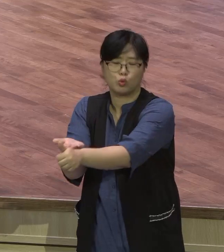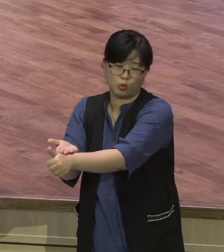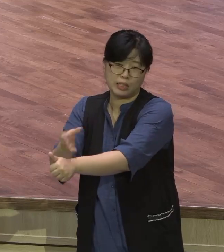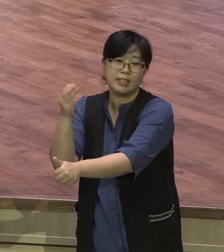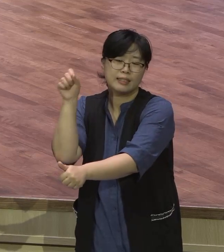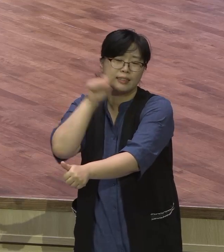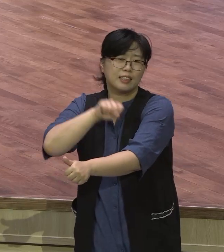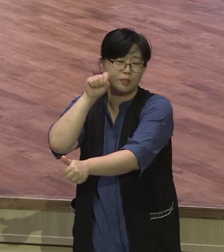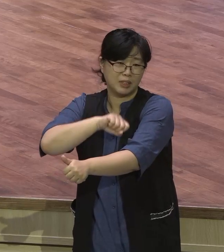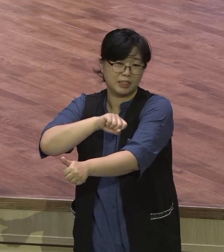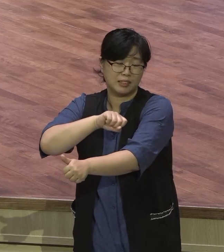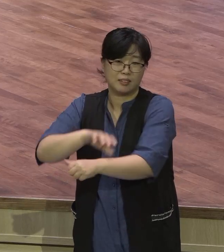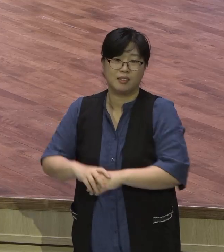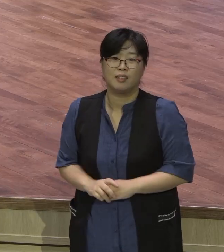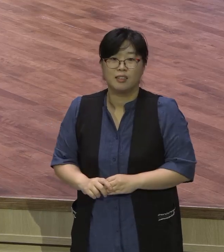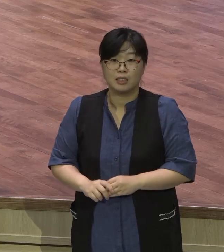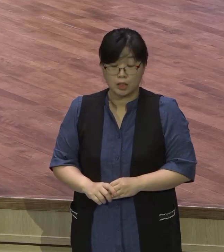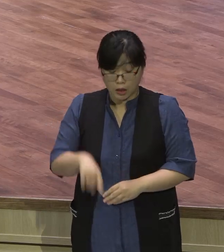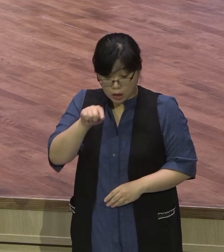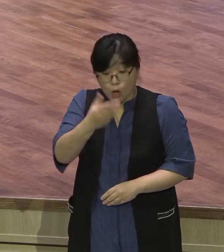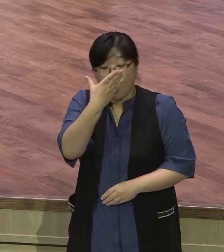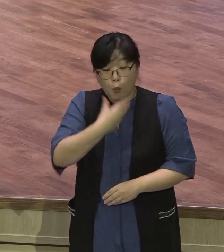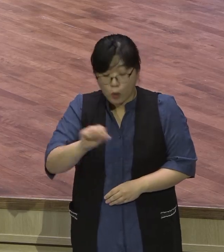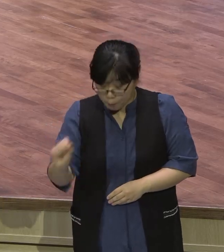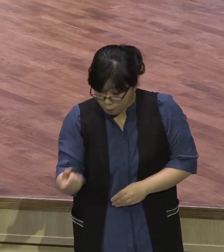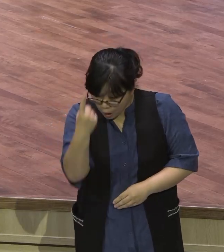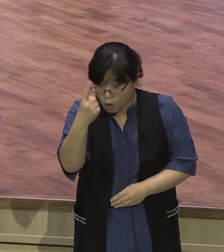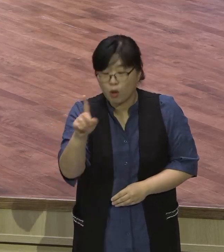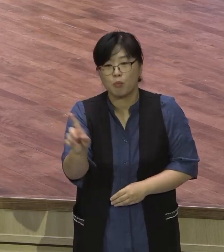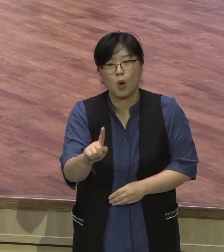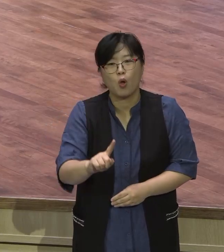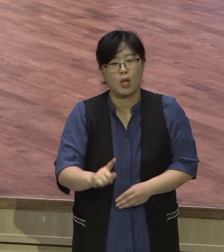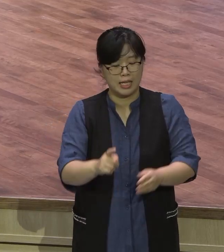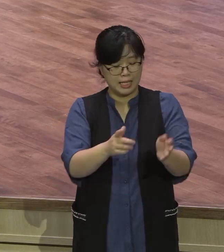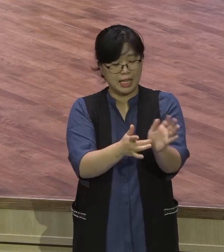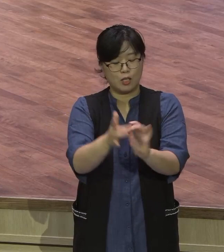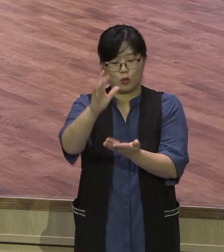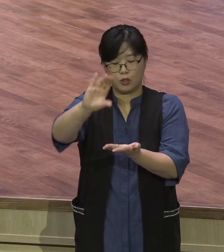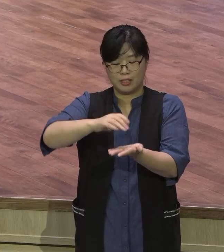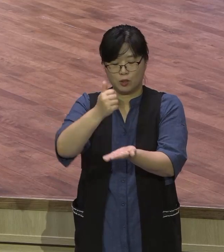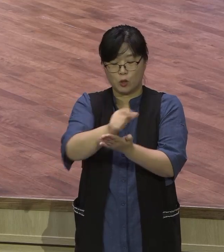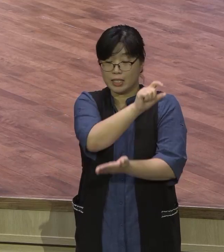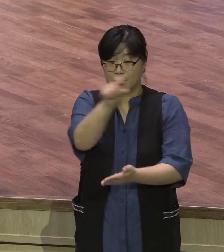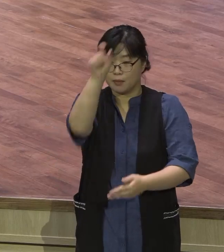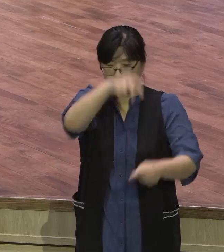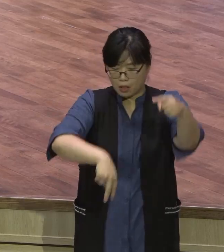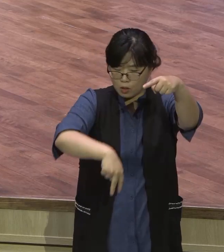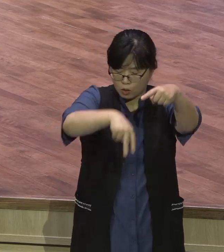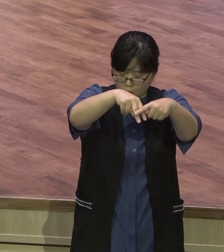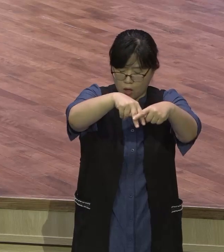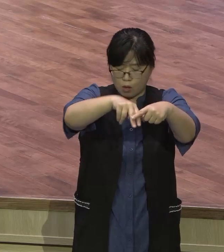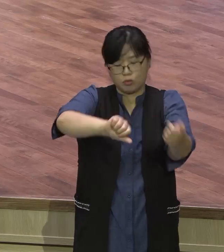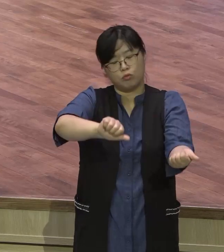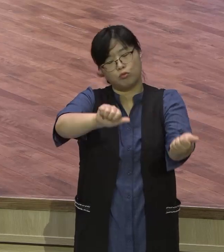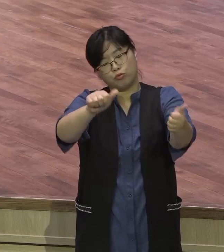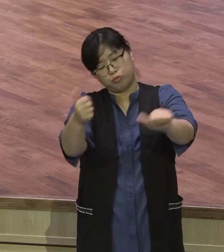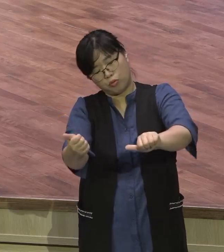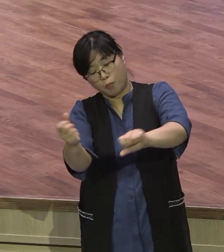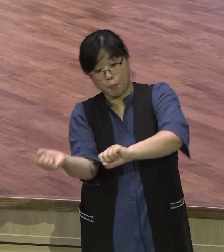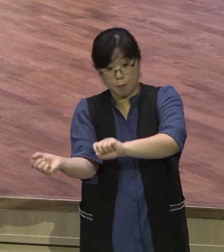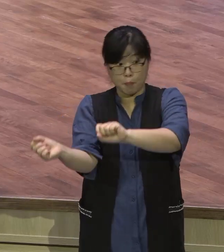십자가 대속 부활 이에요. 이것이 사랑의 절정이에요. 절정. 이 복음의